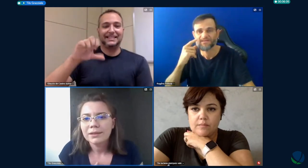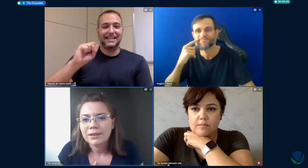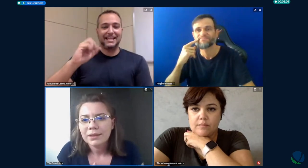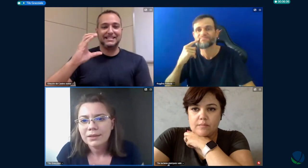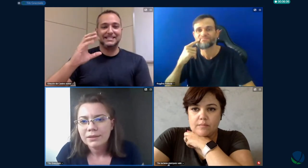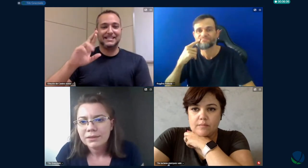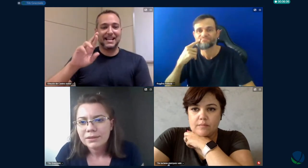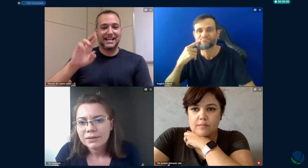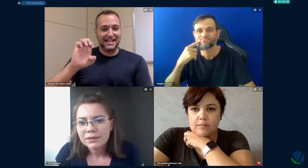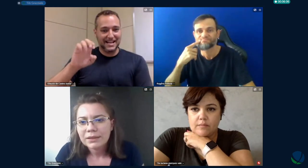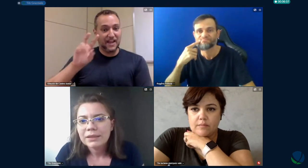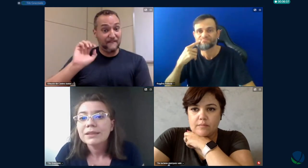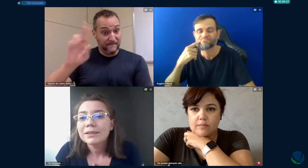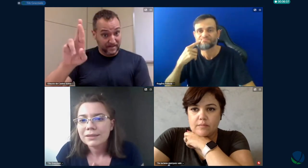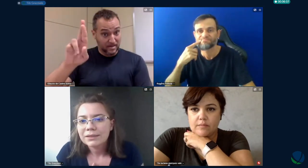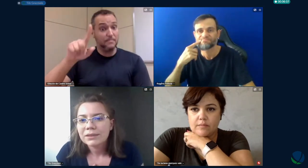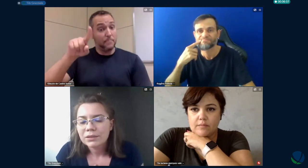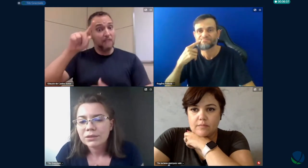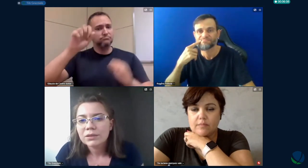colocar,